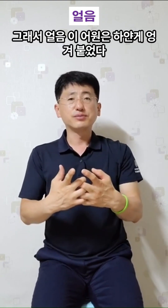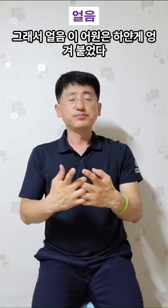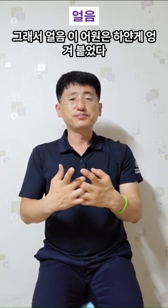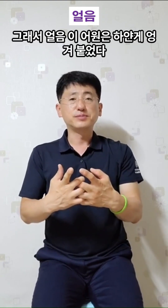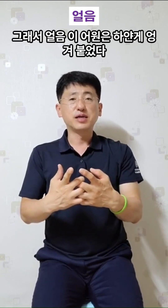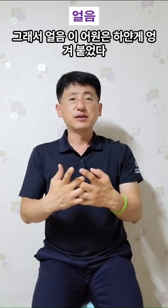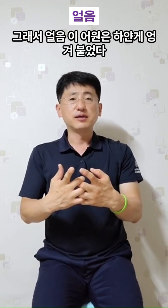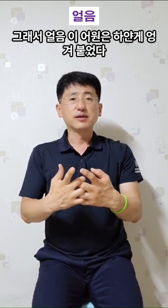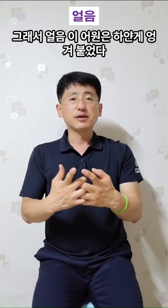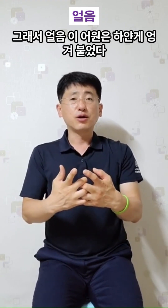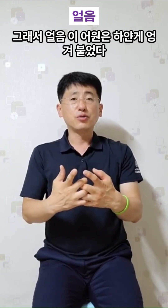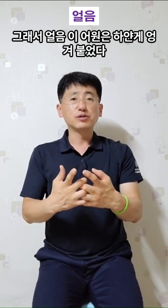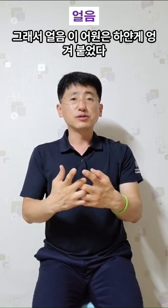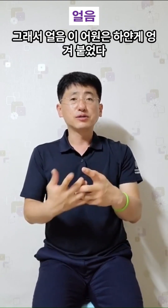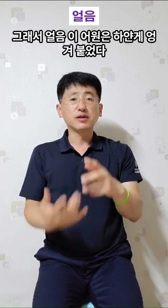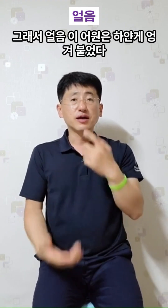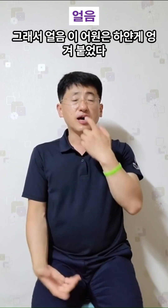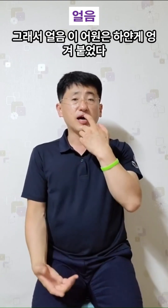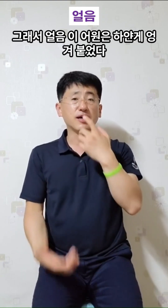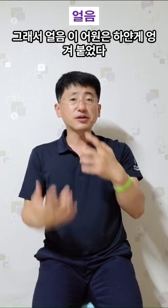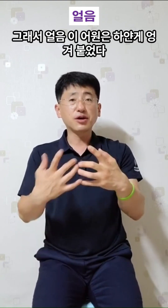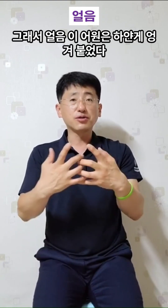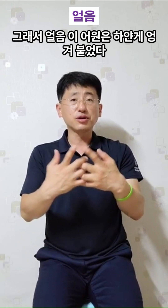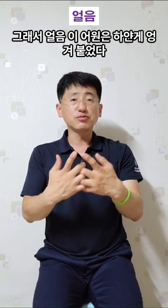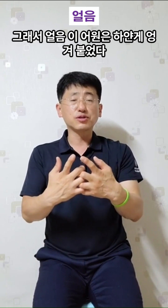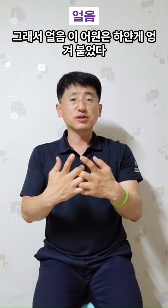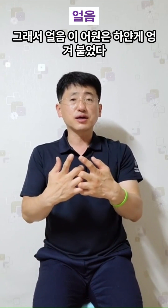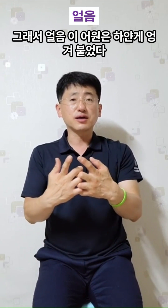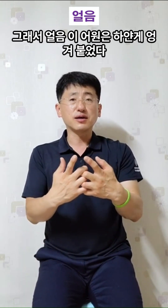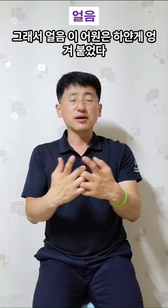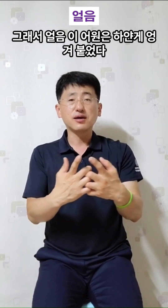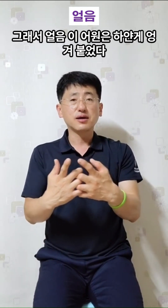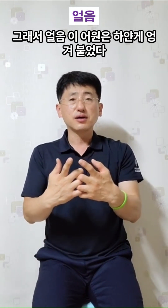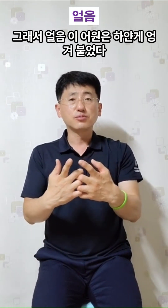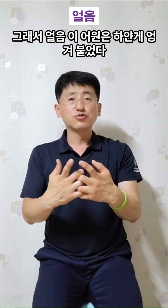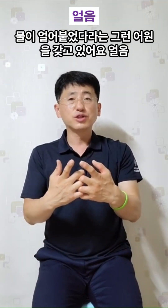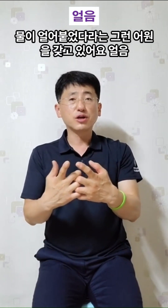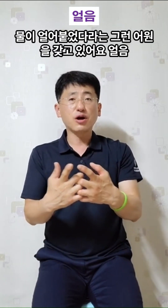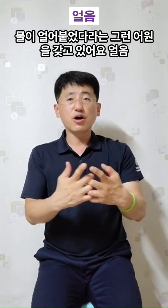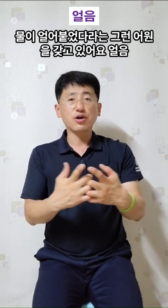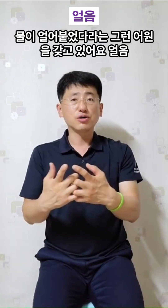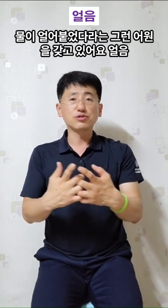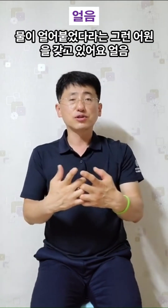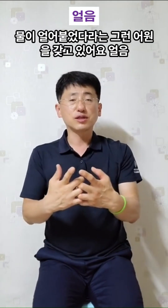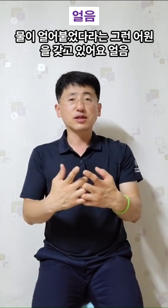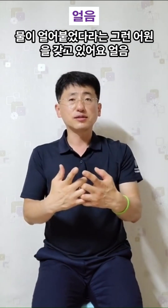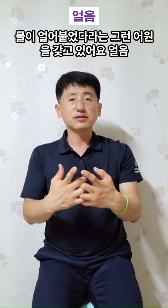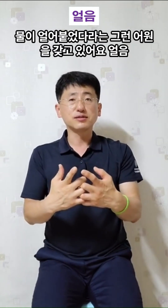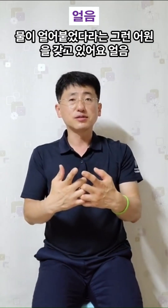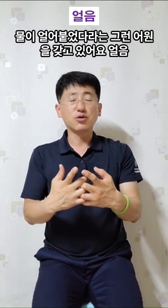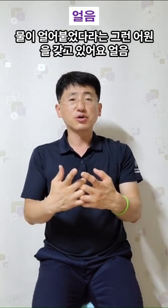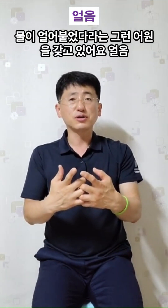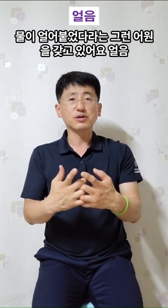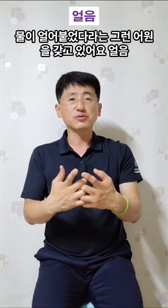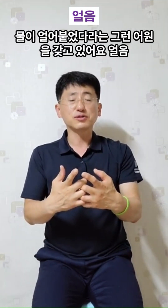얼음. 이 어원은 하얀 게 엉겨 붙었다, 물이 얼어붙었다라는 그런 어원을 갖고